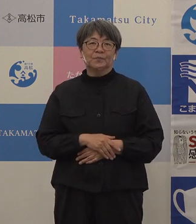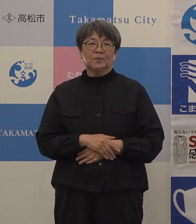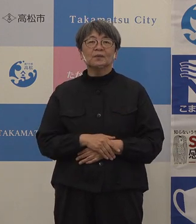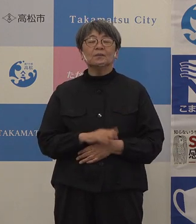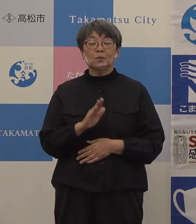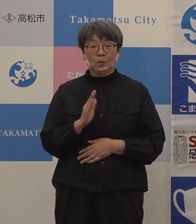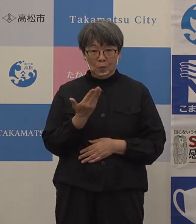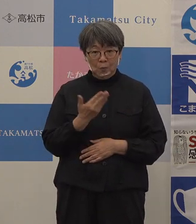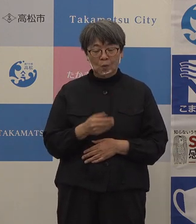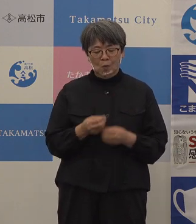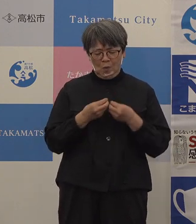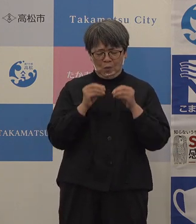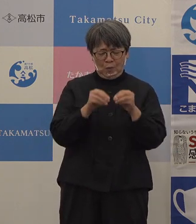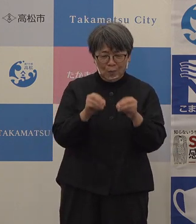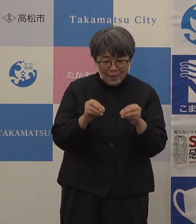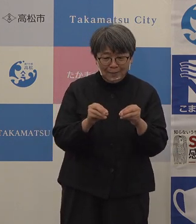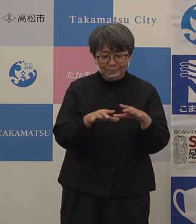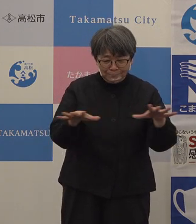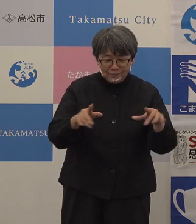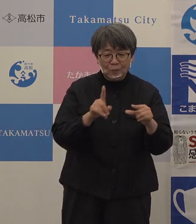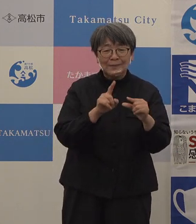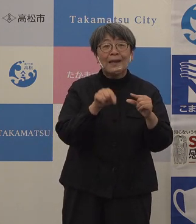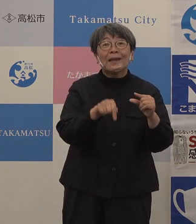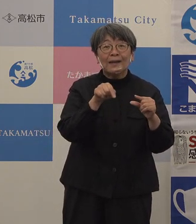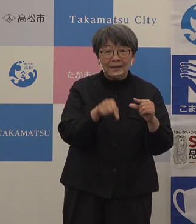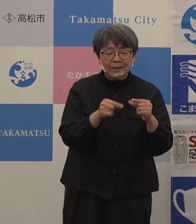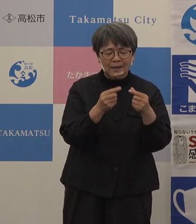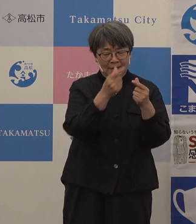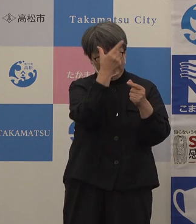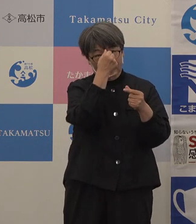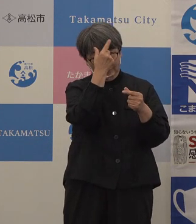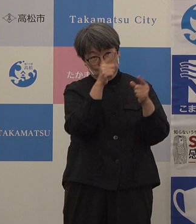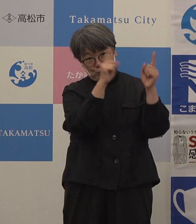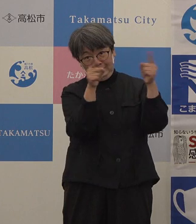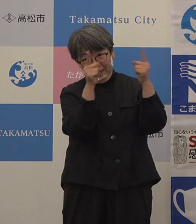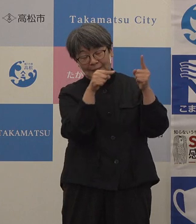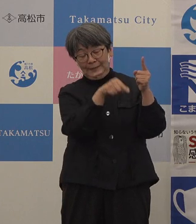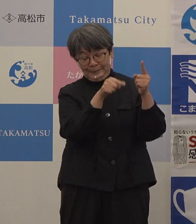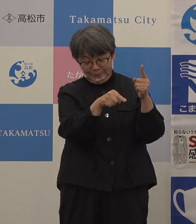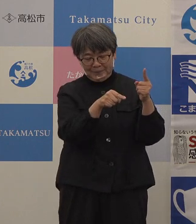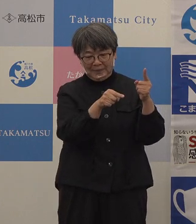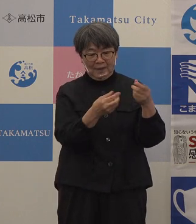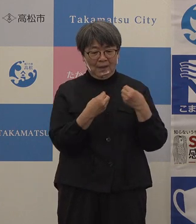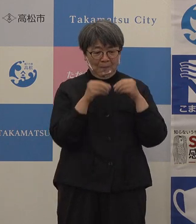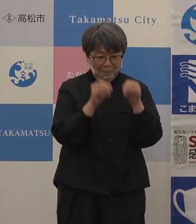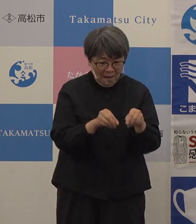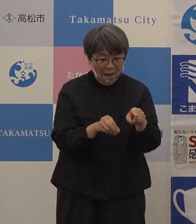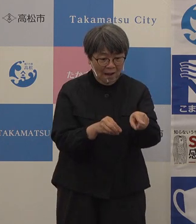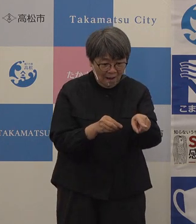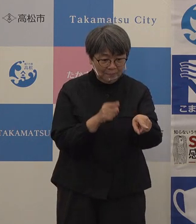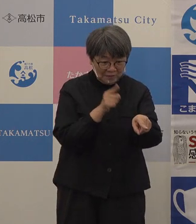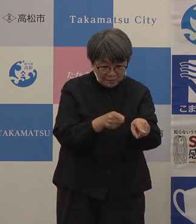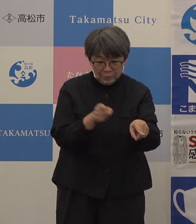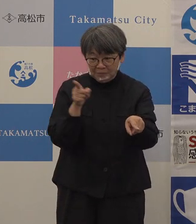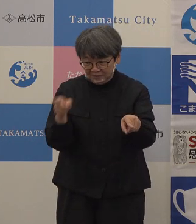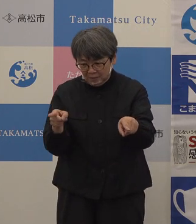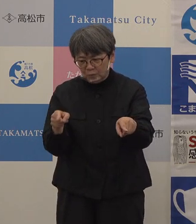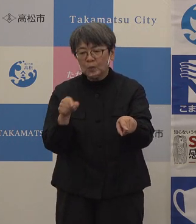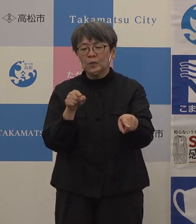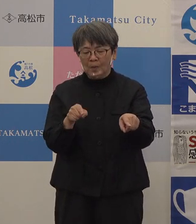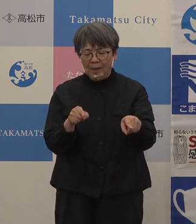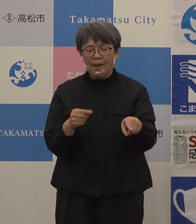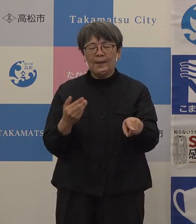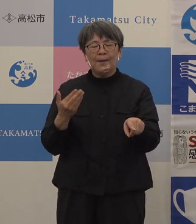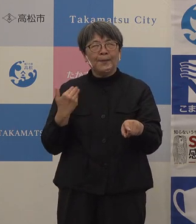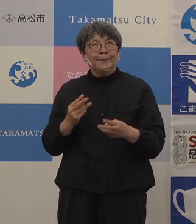いずれにいたしましてもコロナ禍の中での芸術祭ということで、このような陽性患者が発生をするということは想